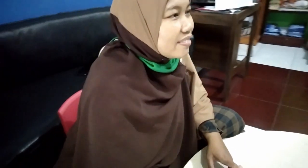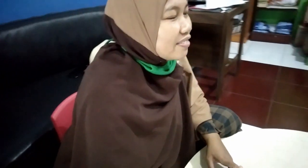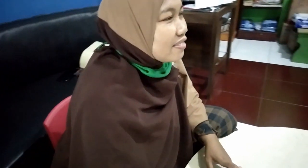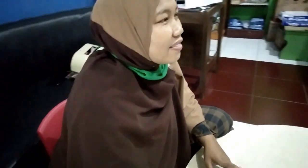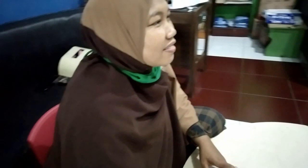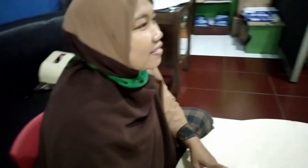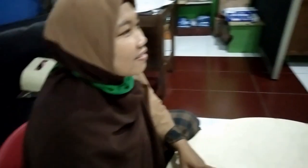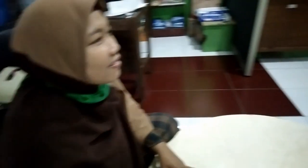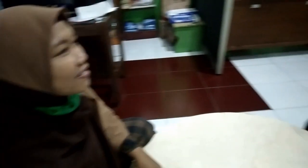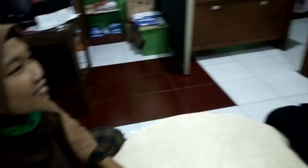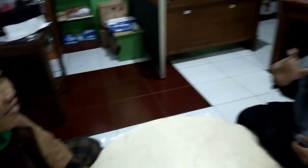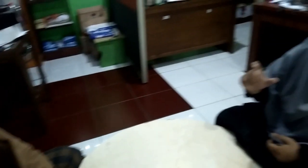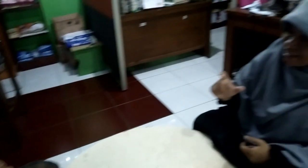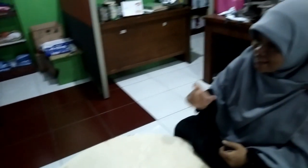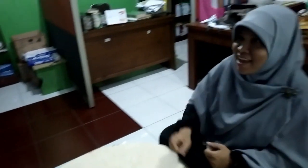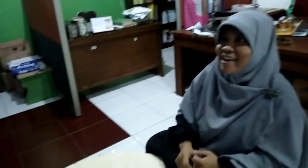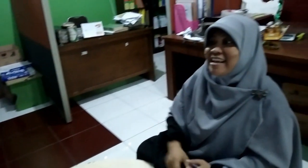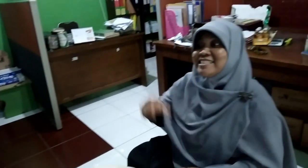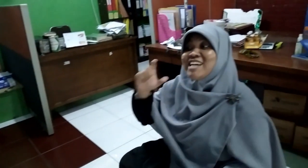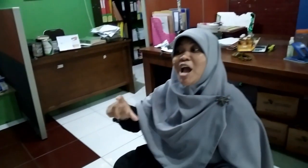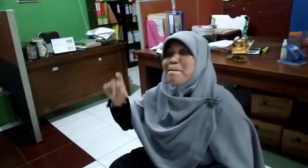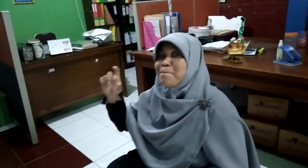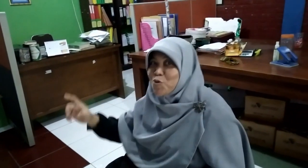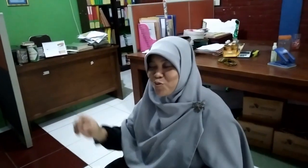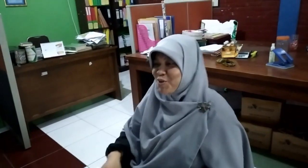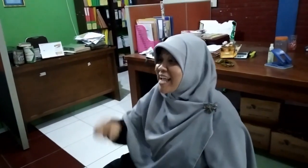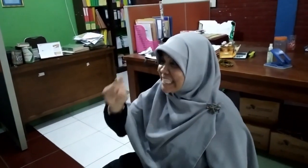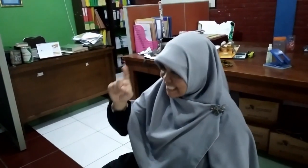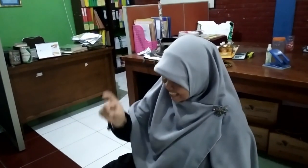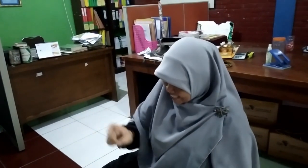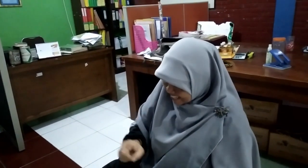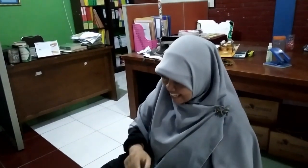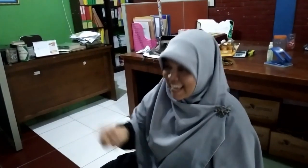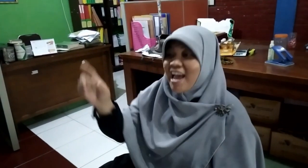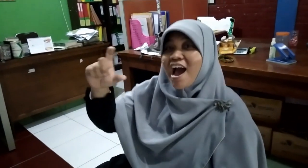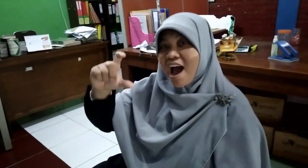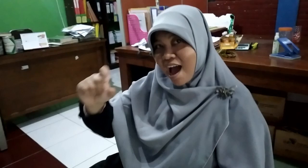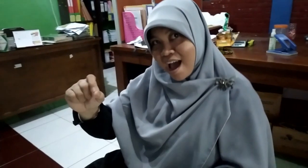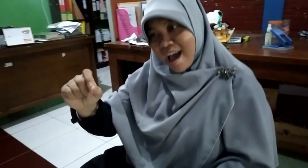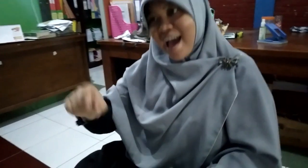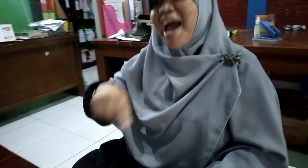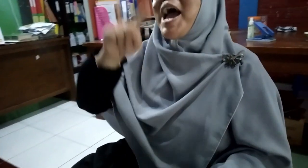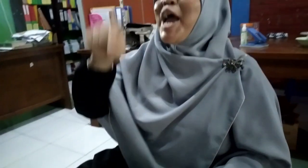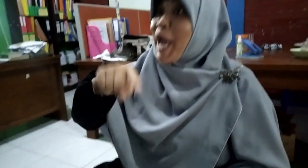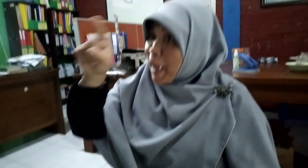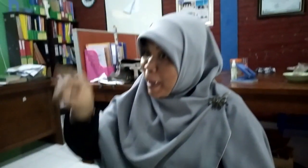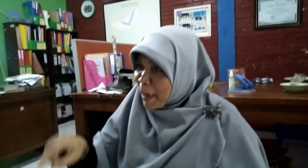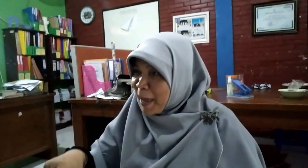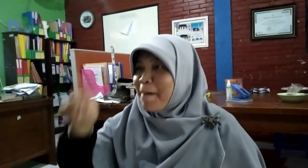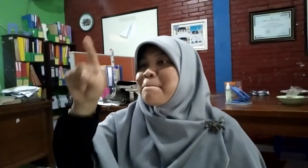dari huruf C, jambu. C, A, M,